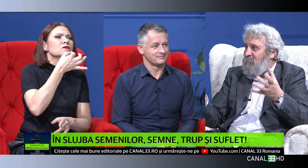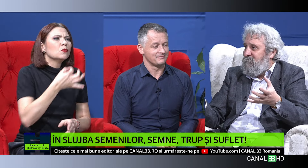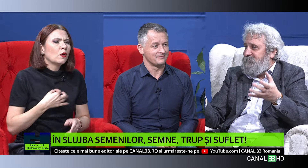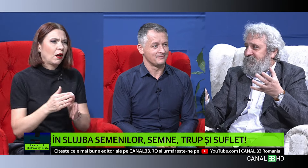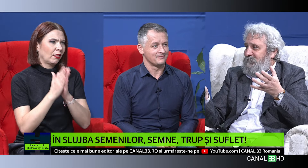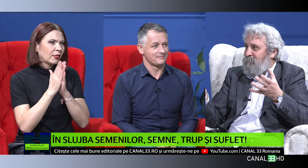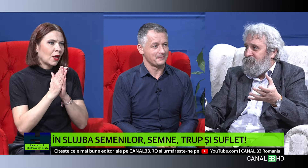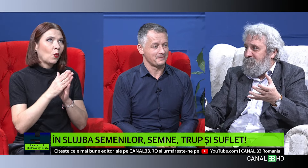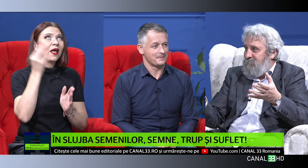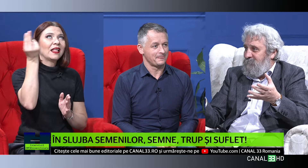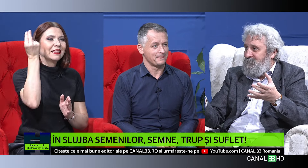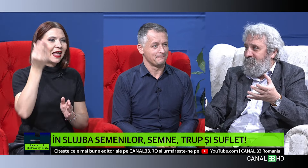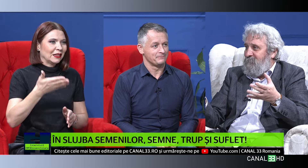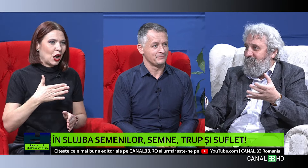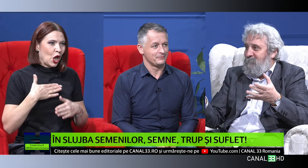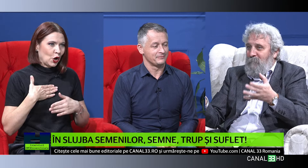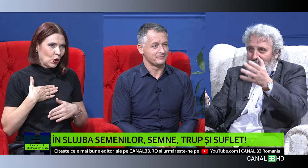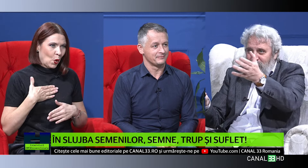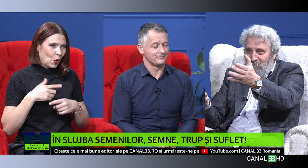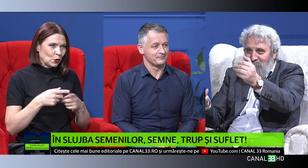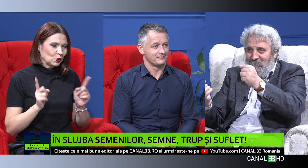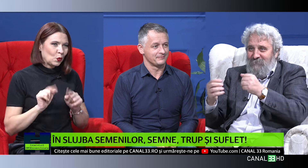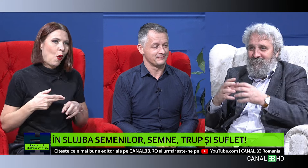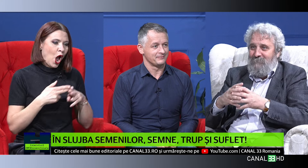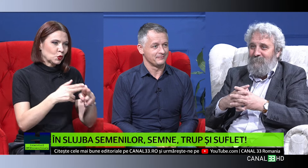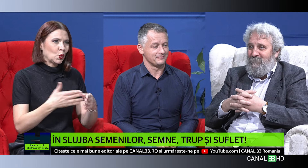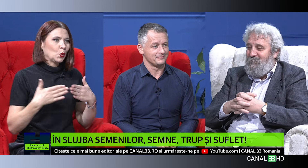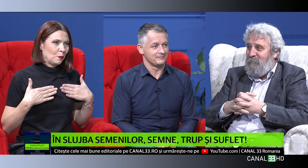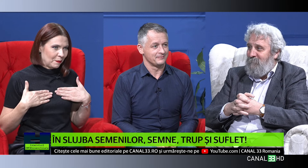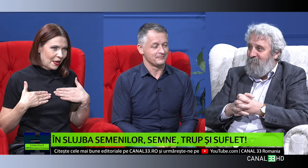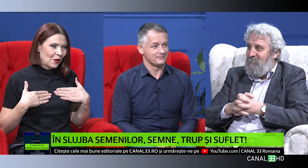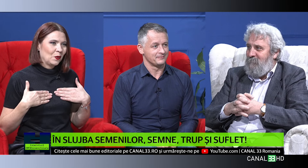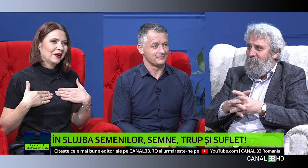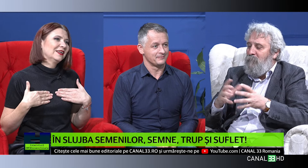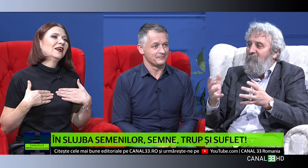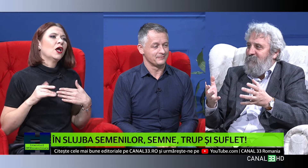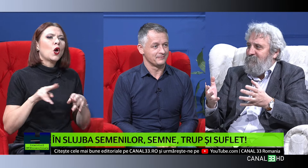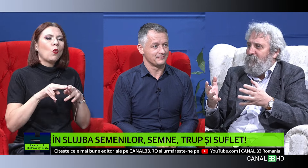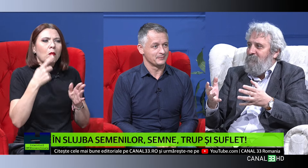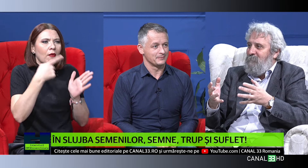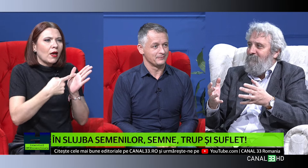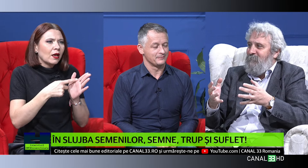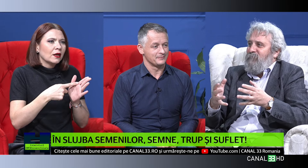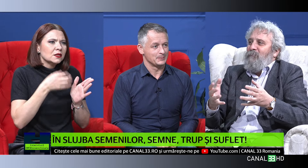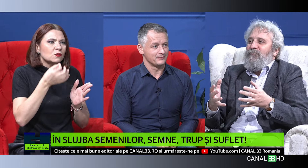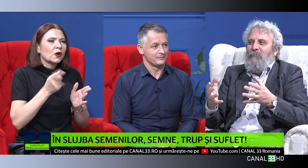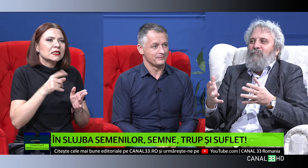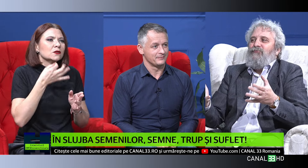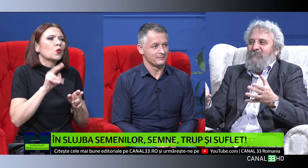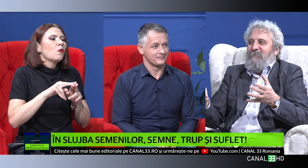rog, Tatăl nostru, cu ajutorul Lenei, desigur, cum arată, ca să nu zic cum sună